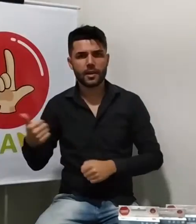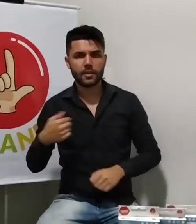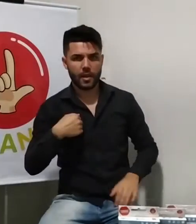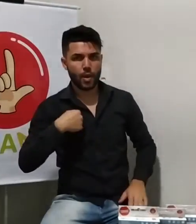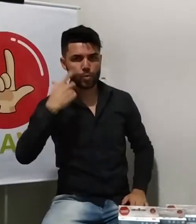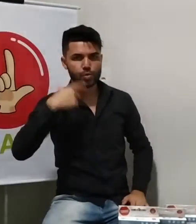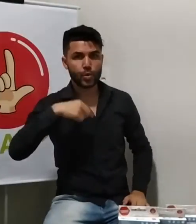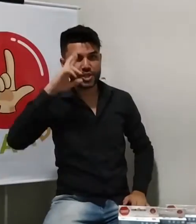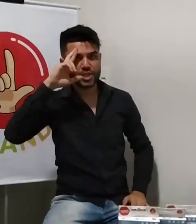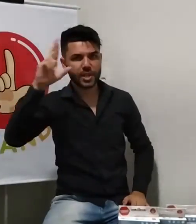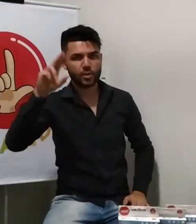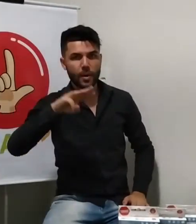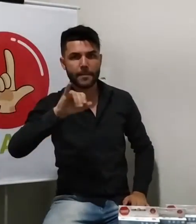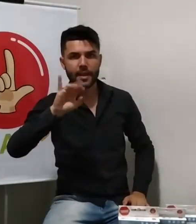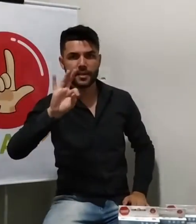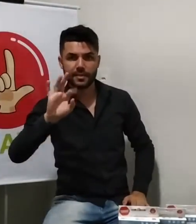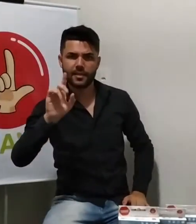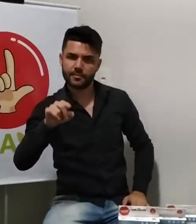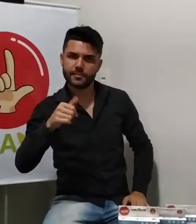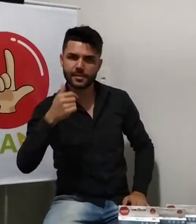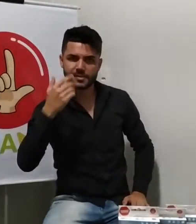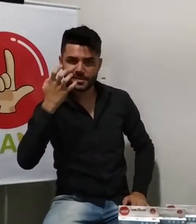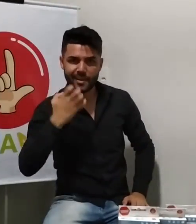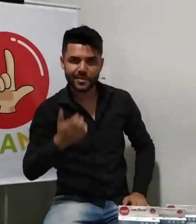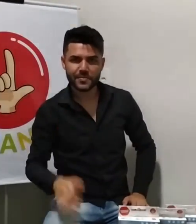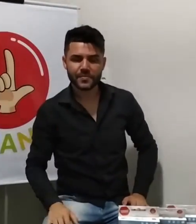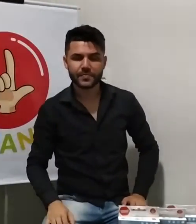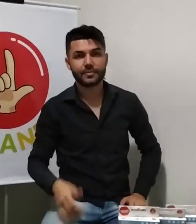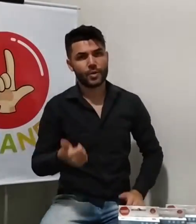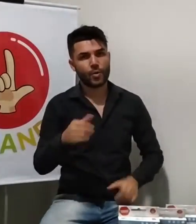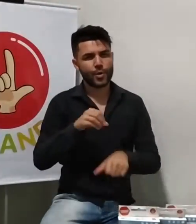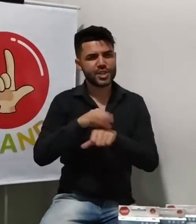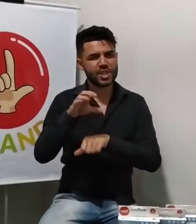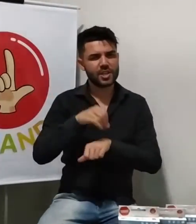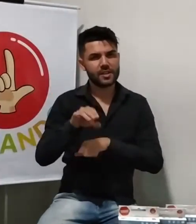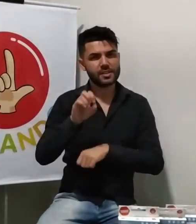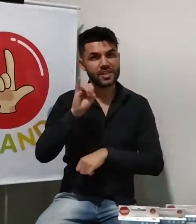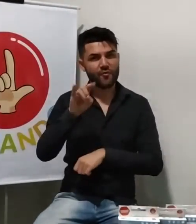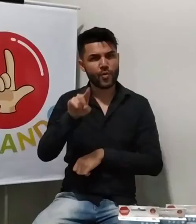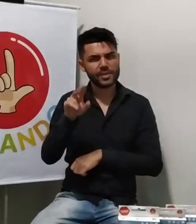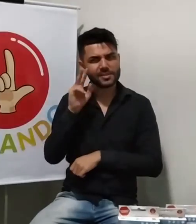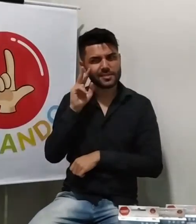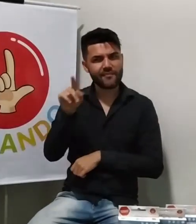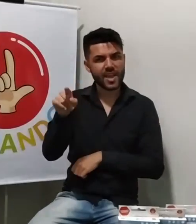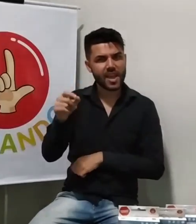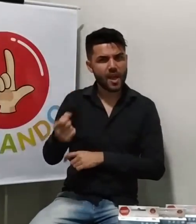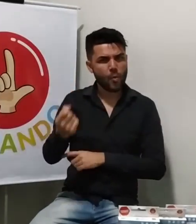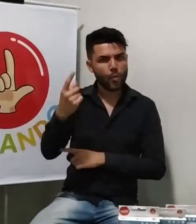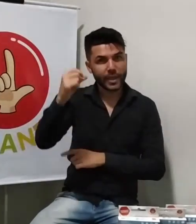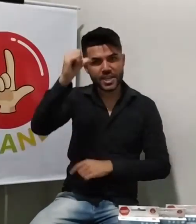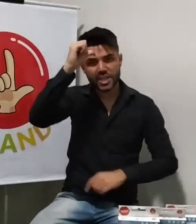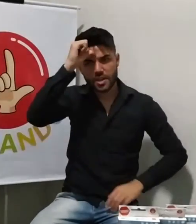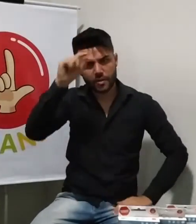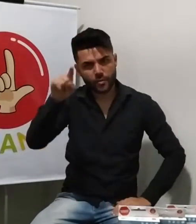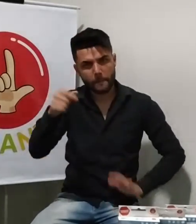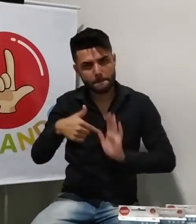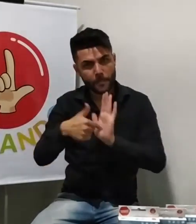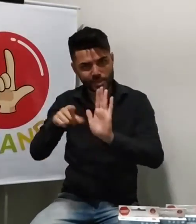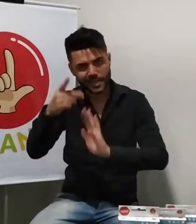criar esse negócio na nuvem. E a gente, não, mas isso aí aqui no Brasil, ninguém vai querer comprar isso e tal. Os caras, não, bicho, esquece. Começa a fazer isso, porque lá na frente você